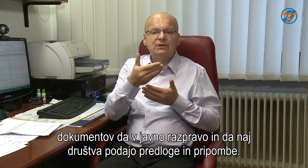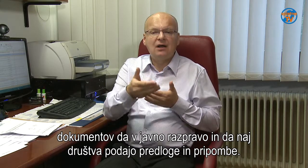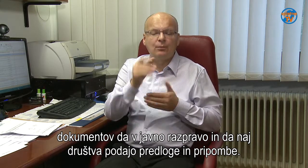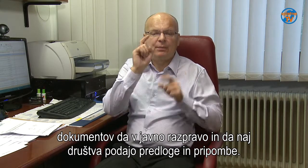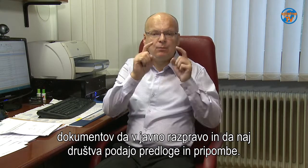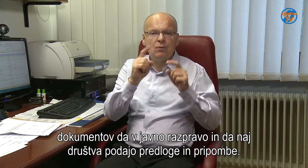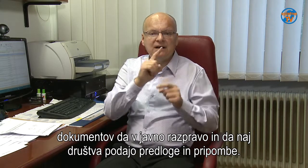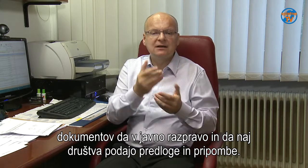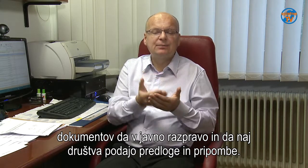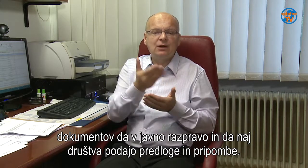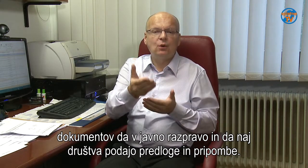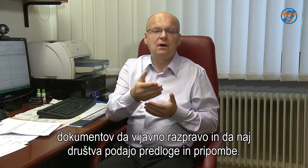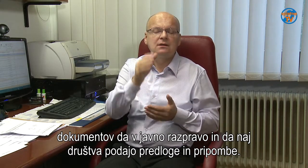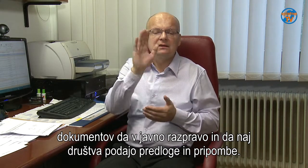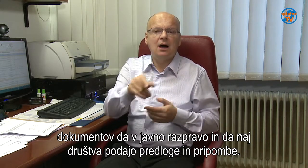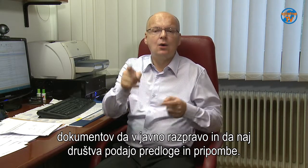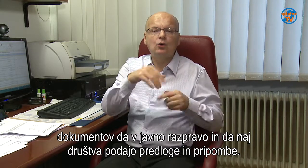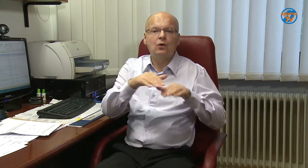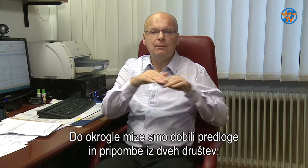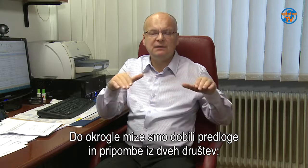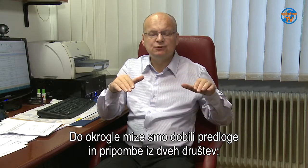podalo pripuba in parloga na okroglo mizo.